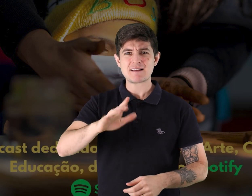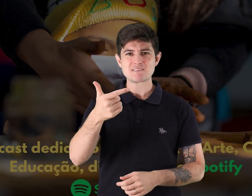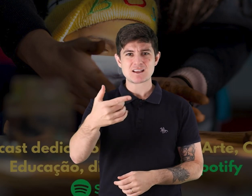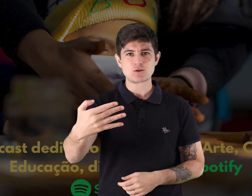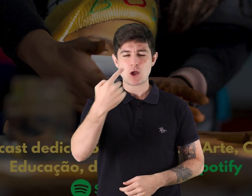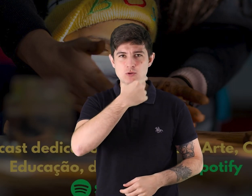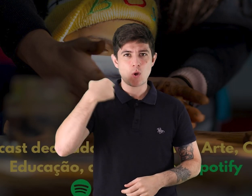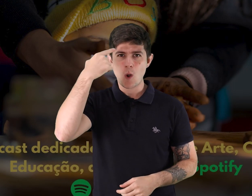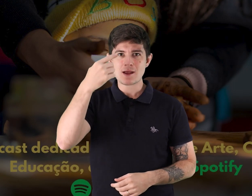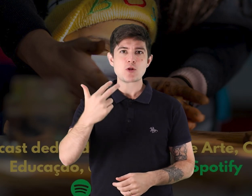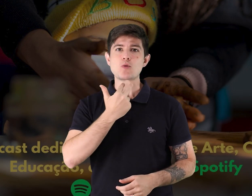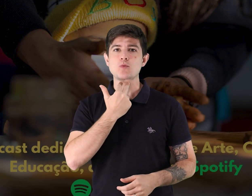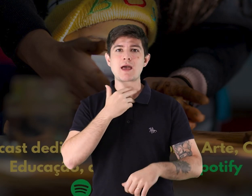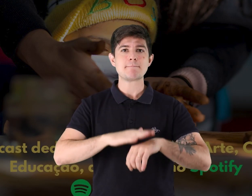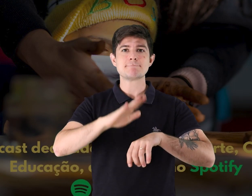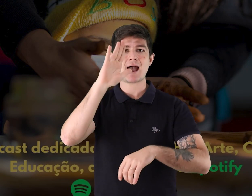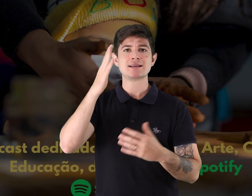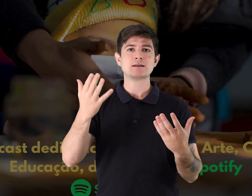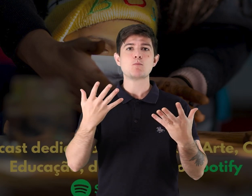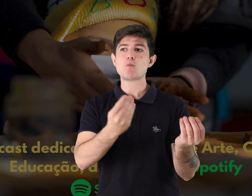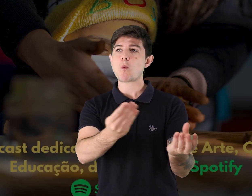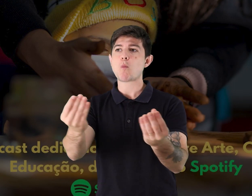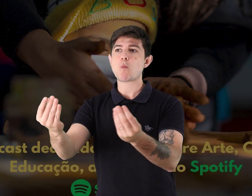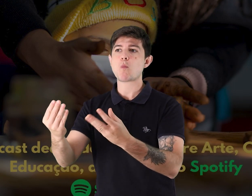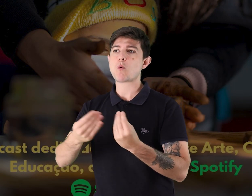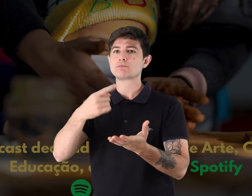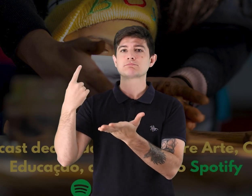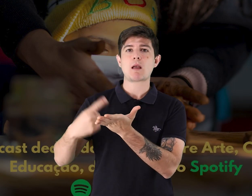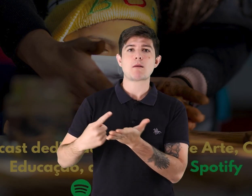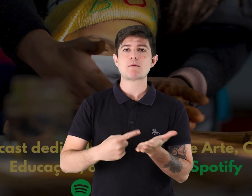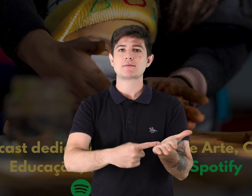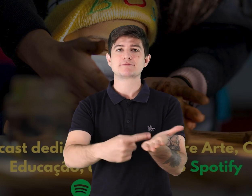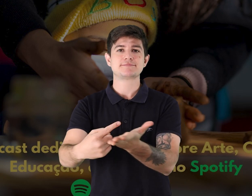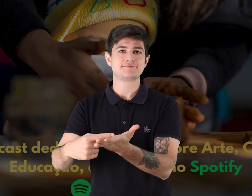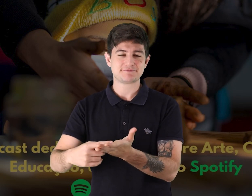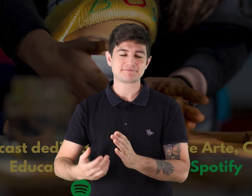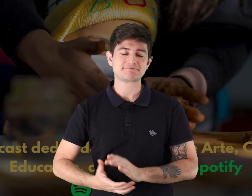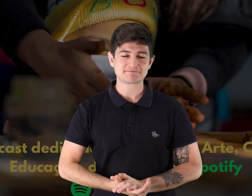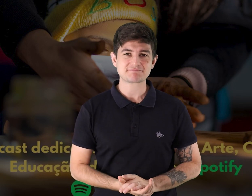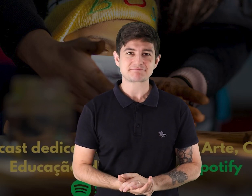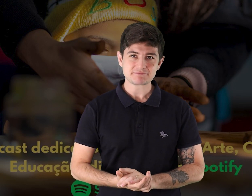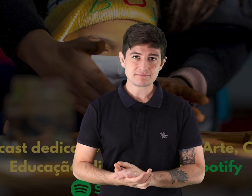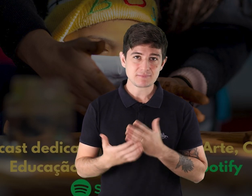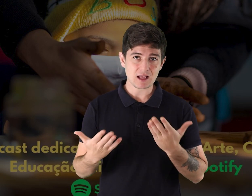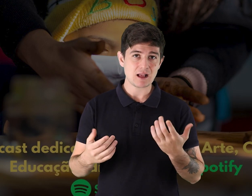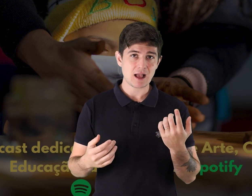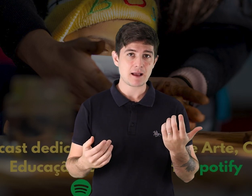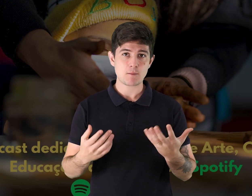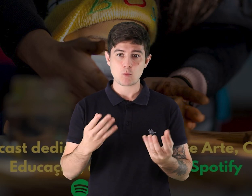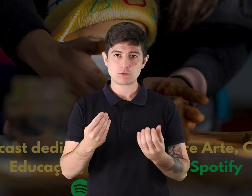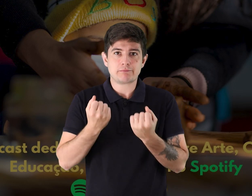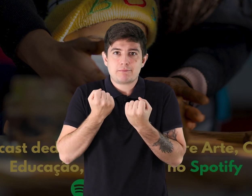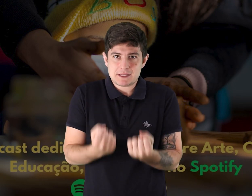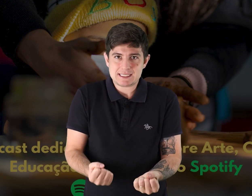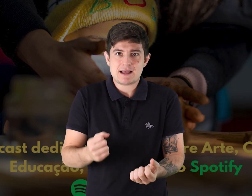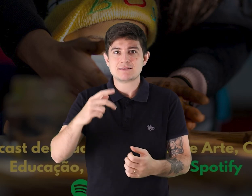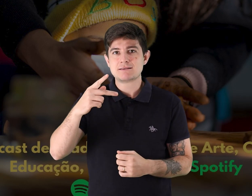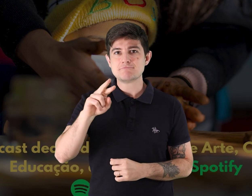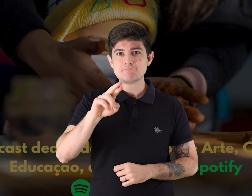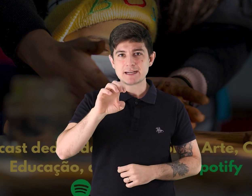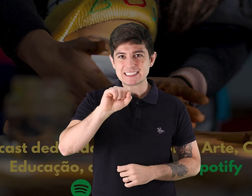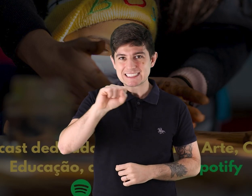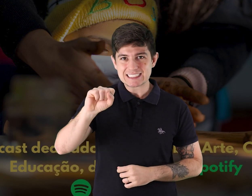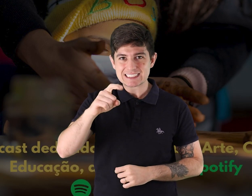as 24 horas são insuficientes para tantas demandas. E a gente acaba,